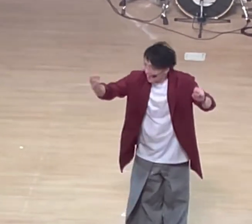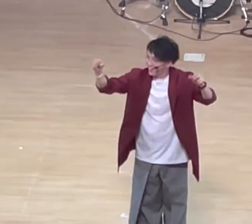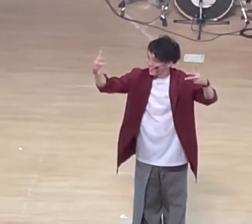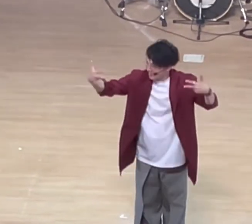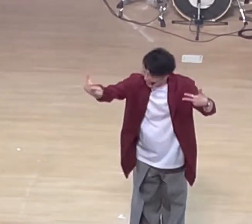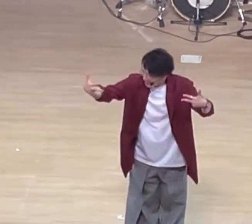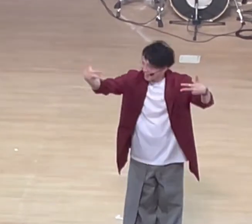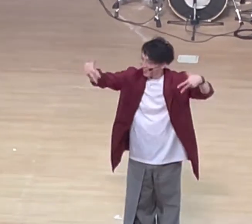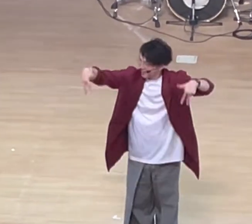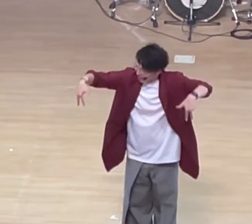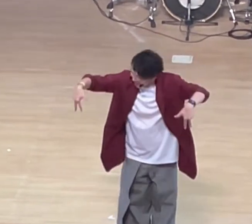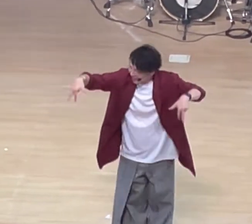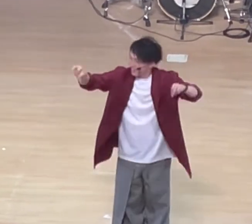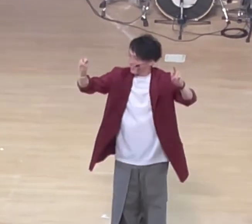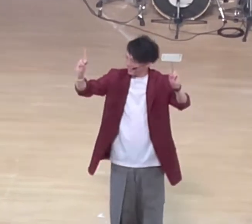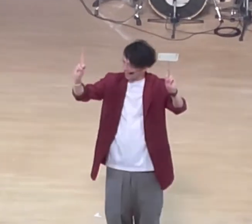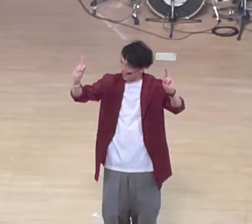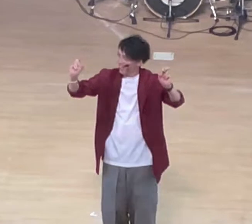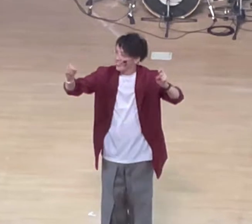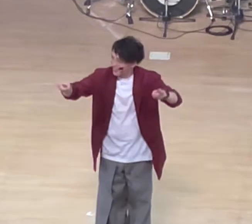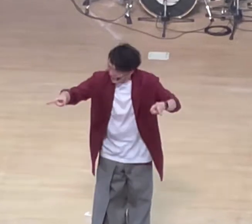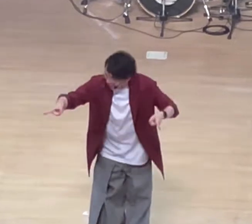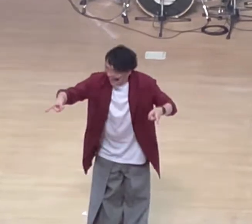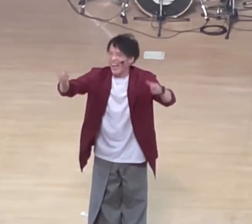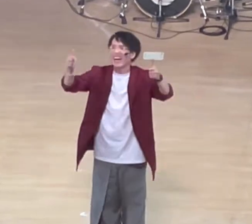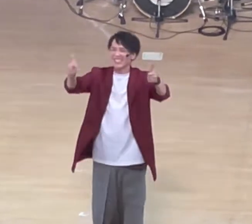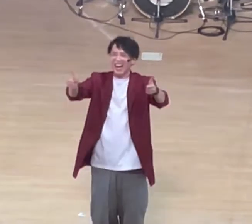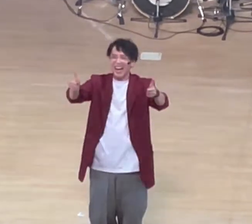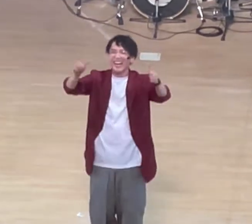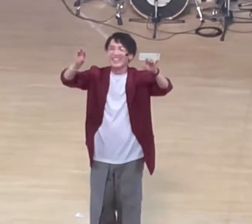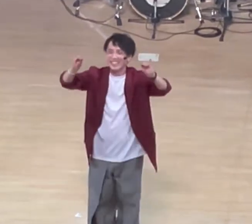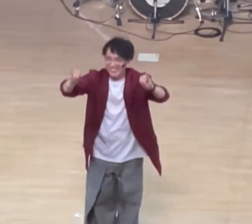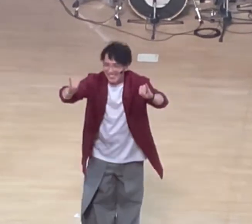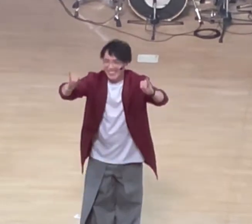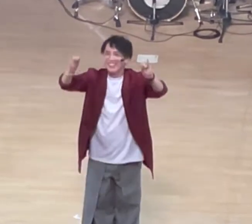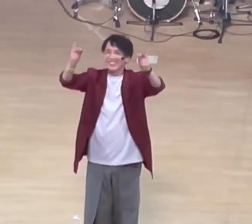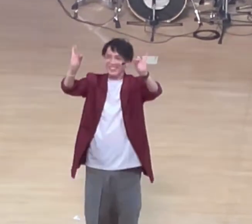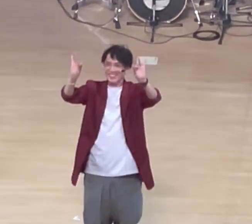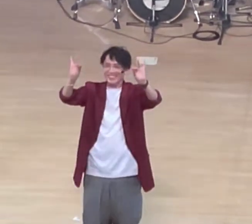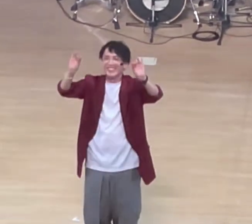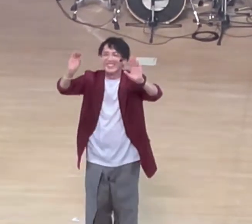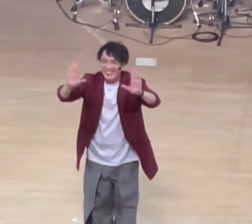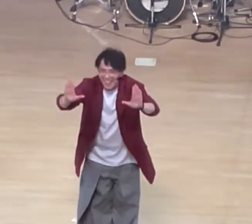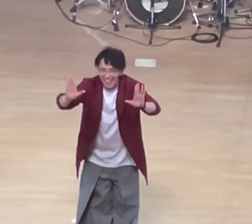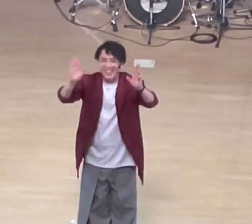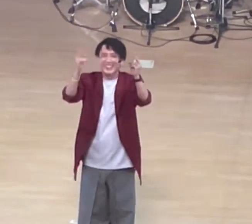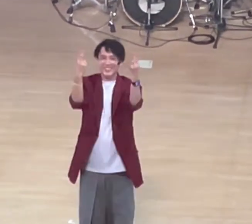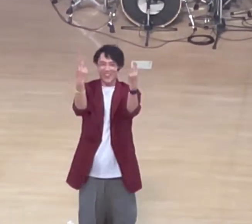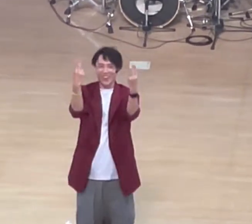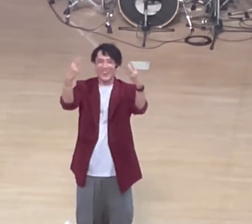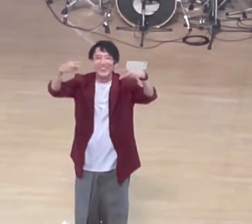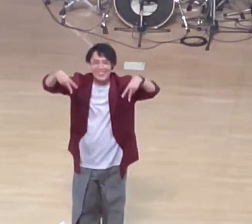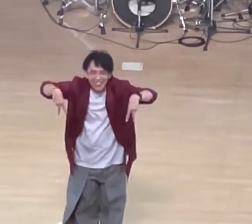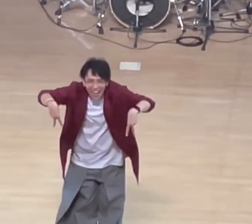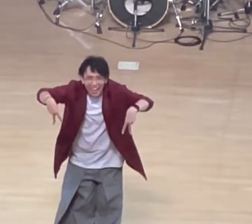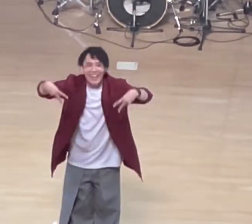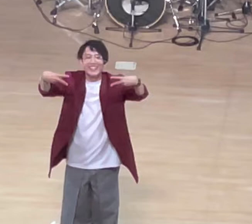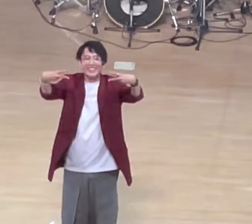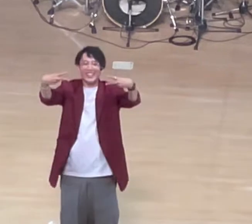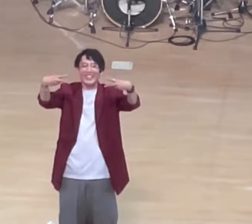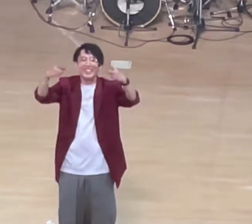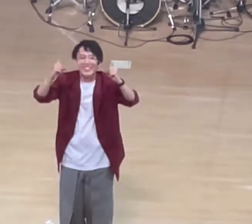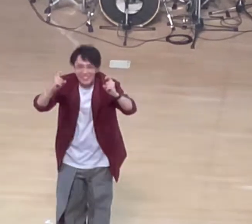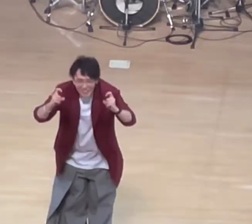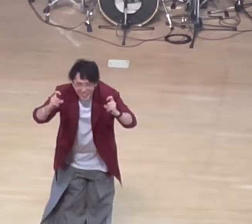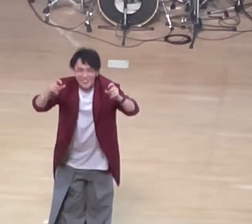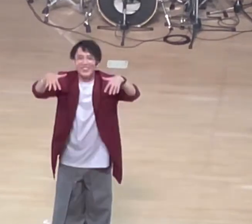さ、し、す、せ、そう、た、ち、つ、て、と、な、